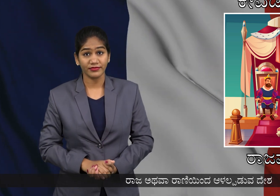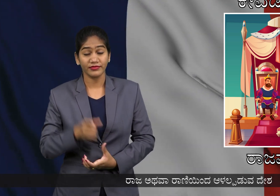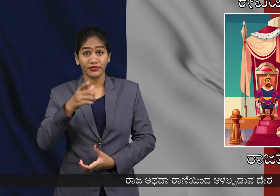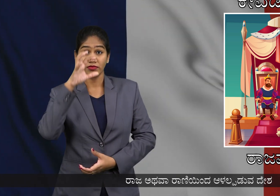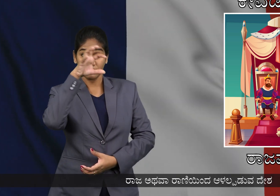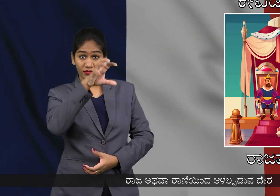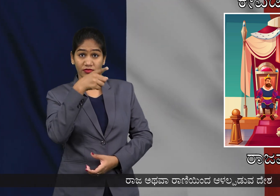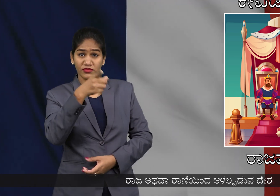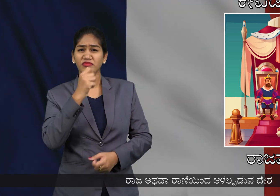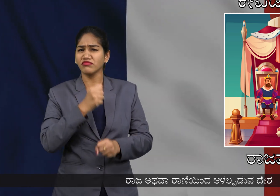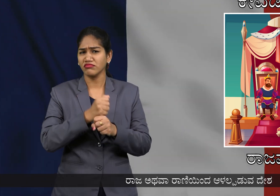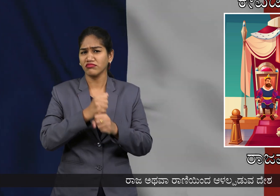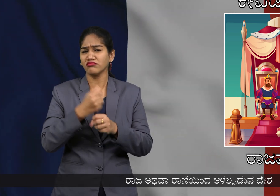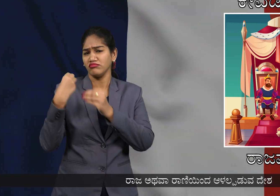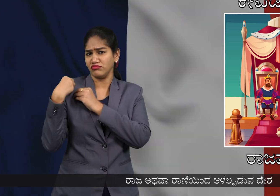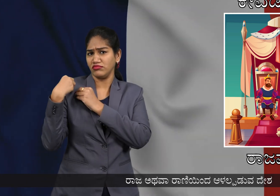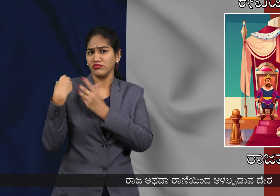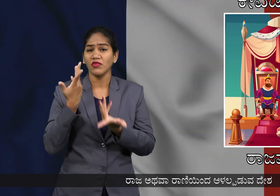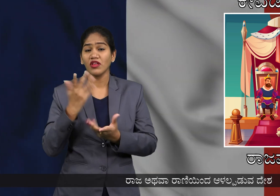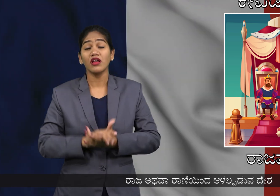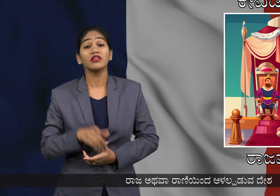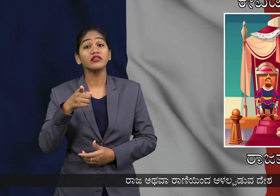ರಾಜ ಅಥವಾ ರಾಣಿಯಿಂದ ಆಳಲ್ಪಡುವ ದೇಶ.